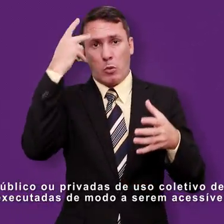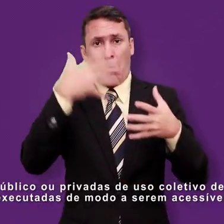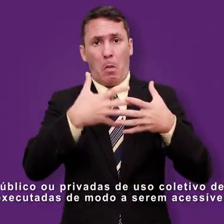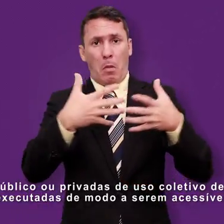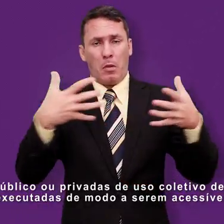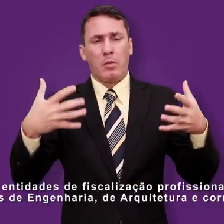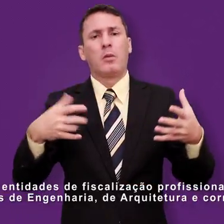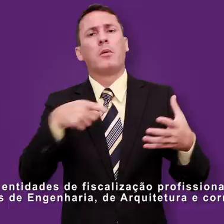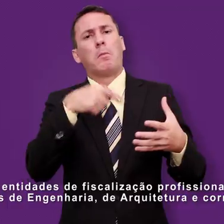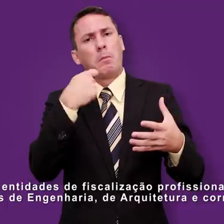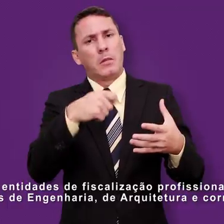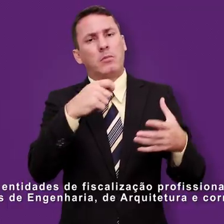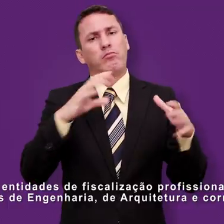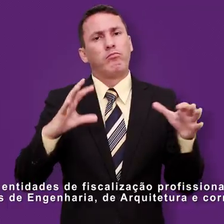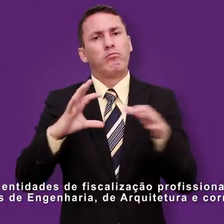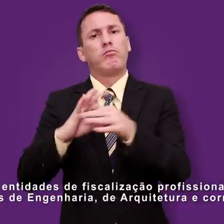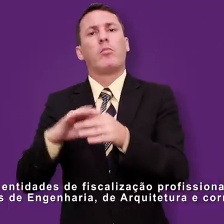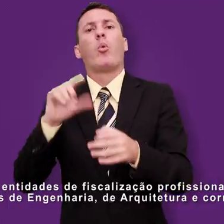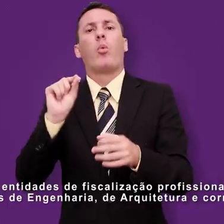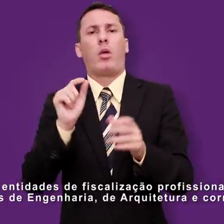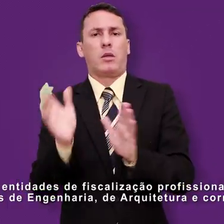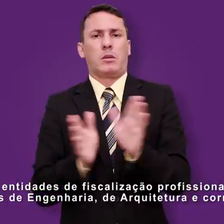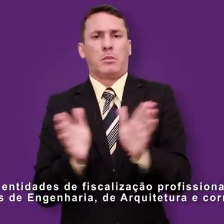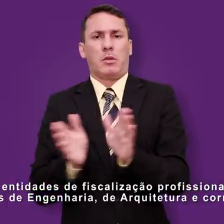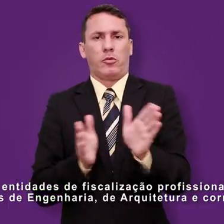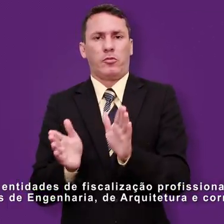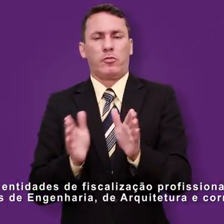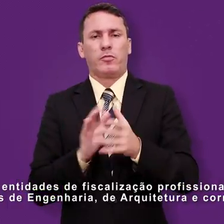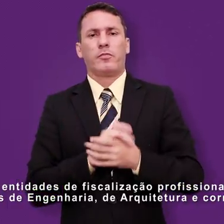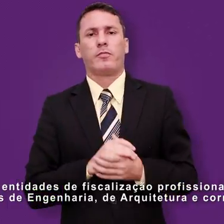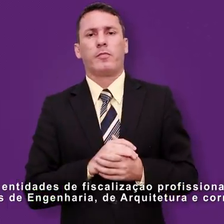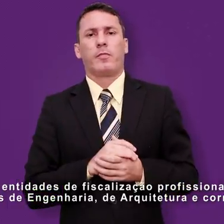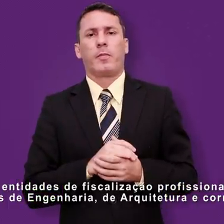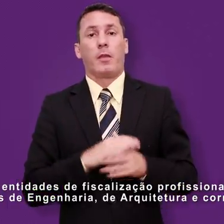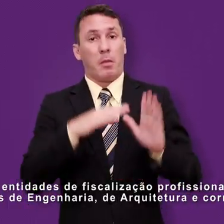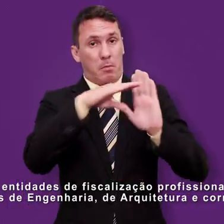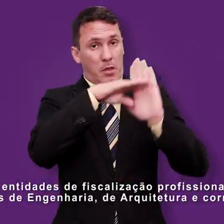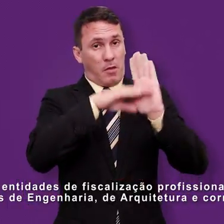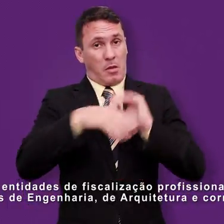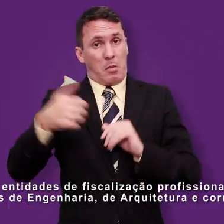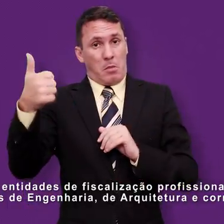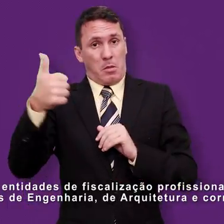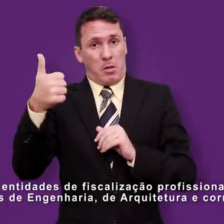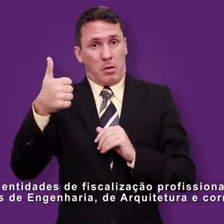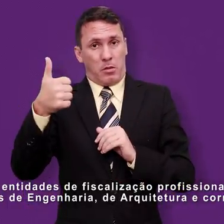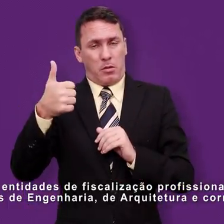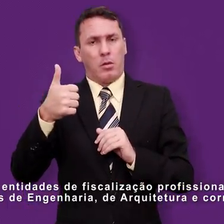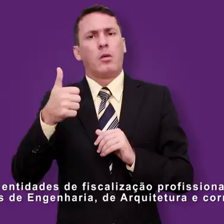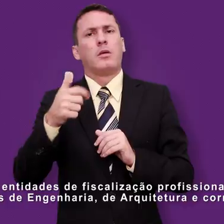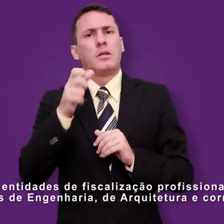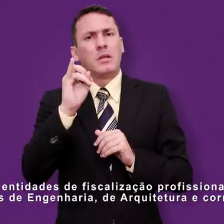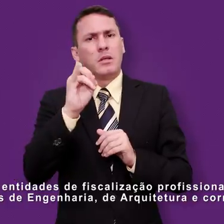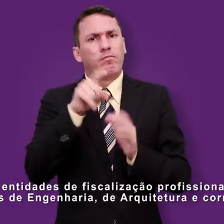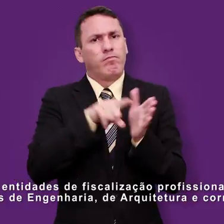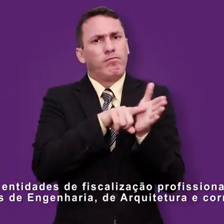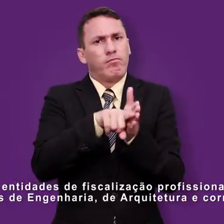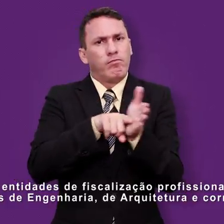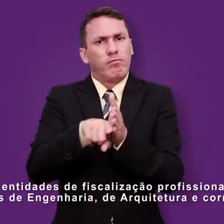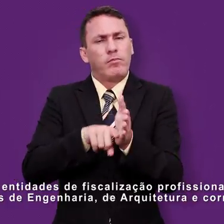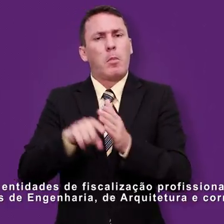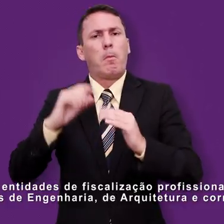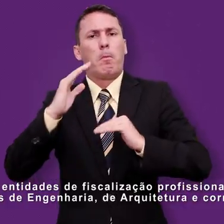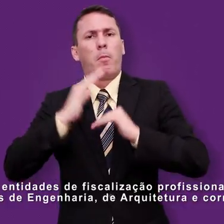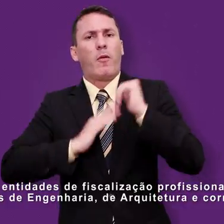serem acessíveis. Parágrafo 1º. As entidades de fiscalização profissional das atividades de